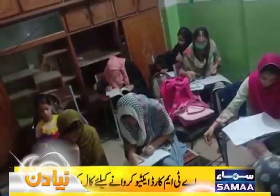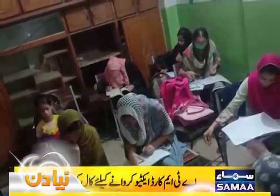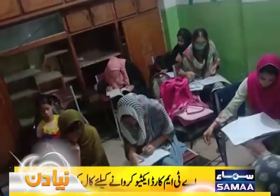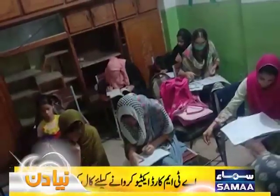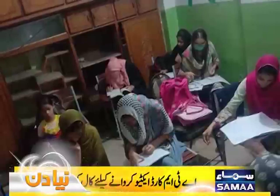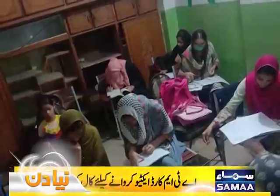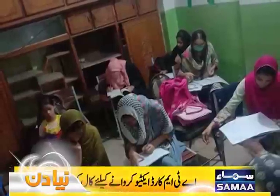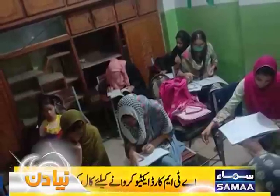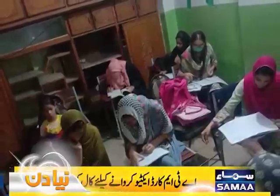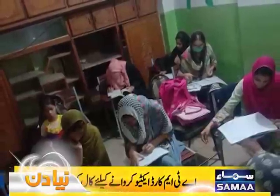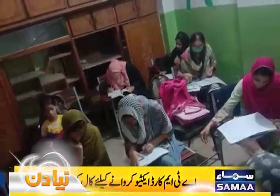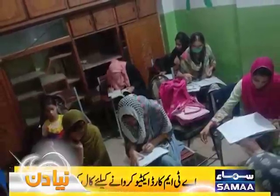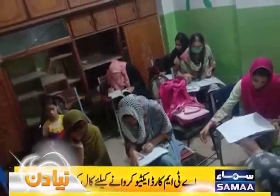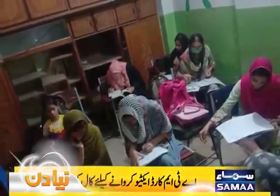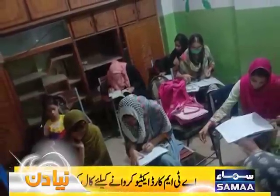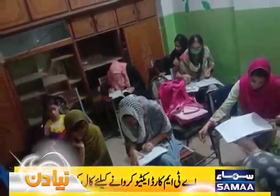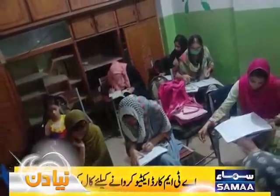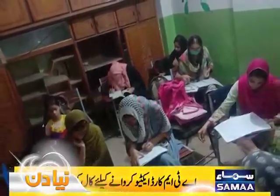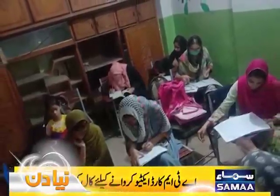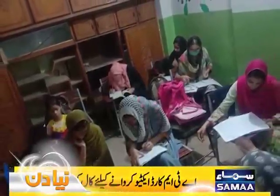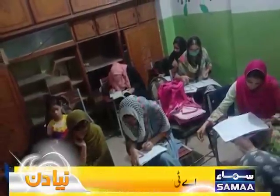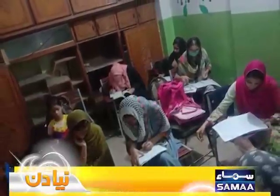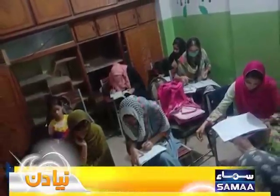मसला हल हो।